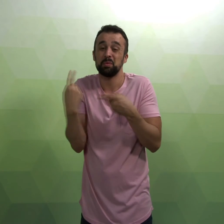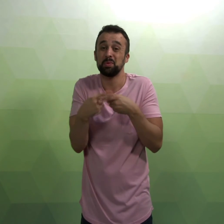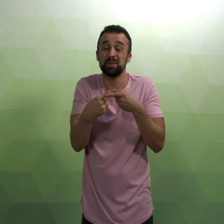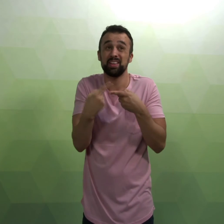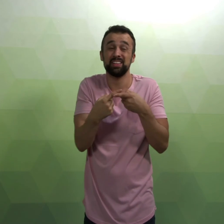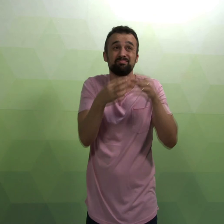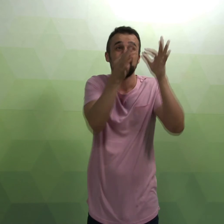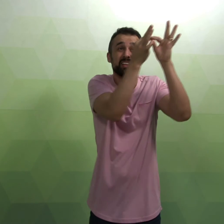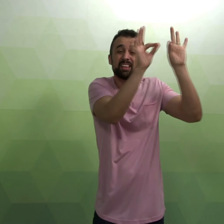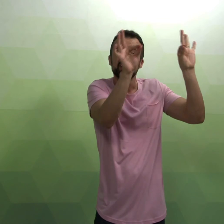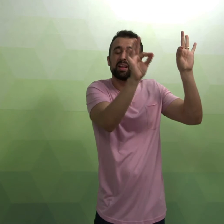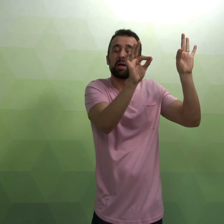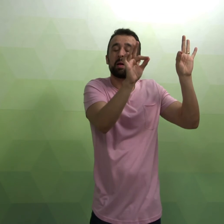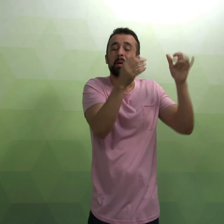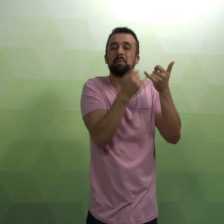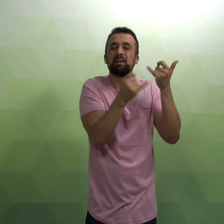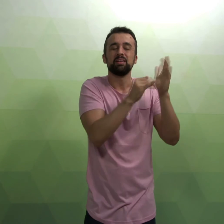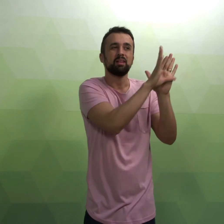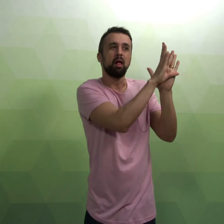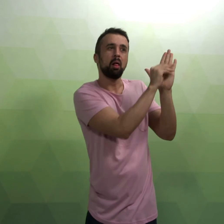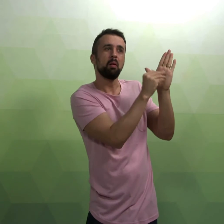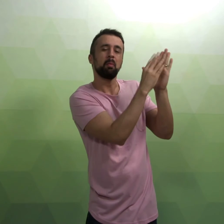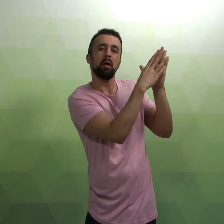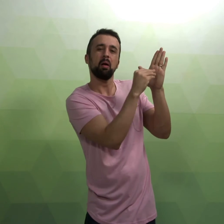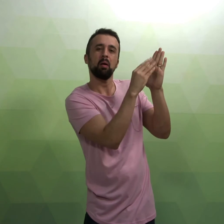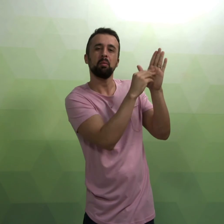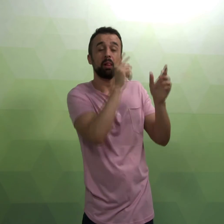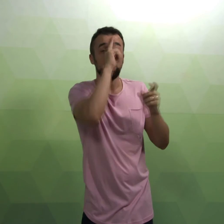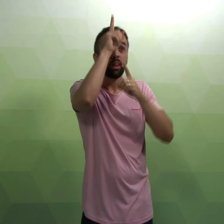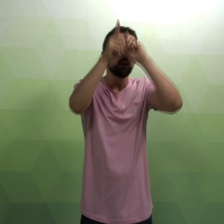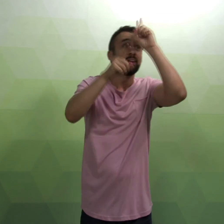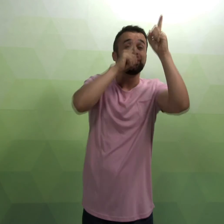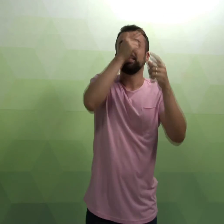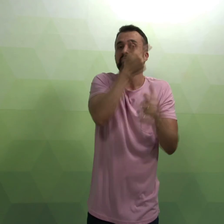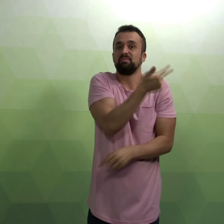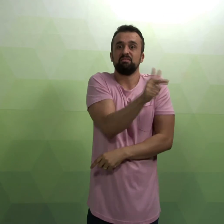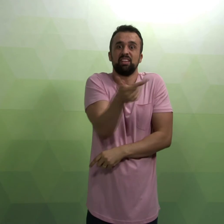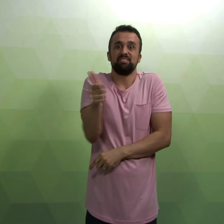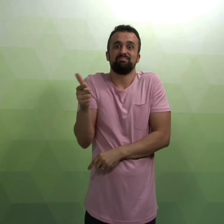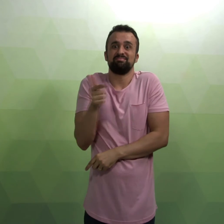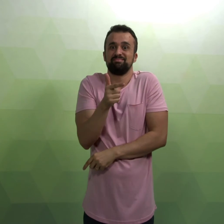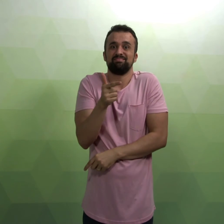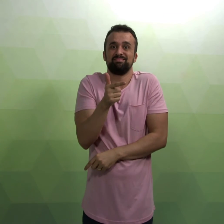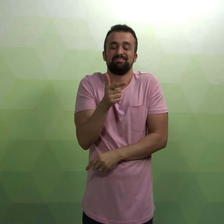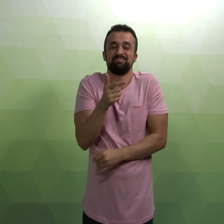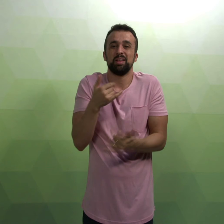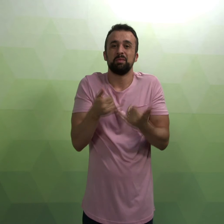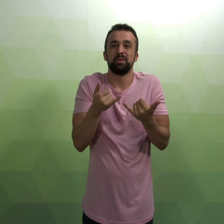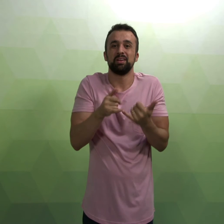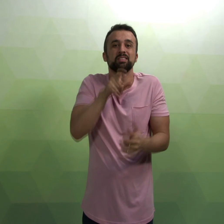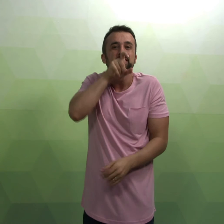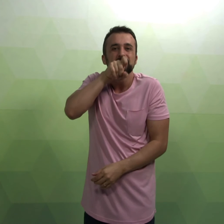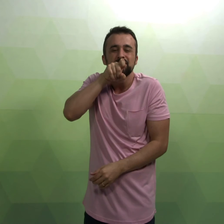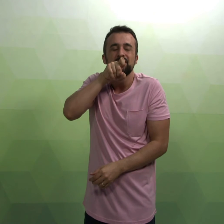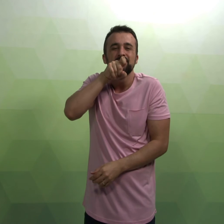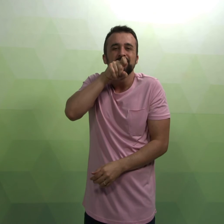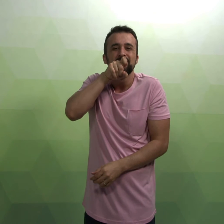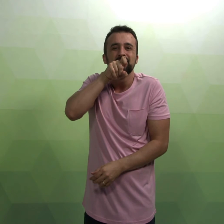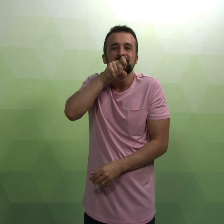Não é produtivo, porque as sentenças parecem cópias, sem criatividade linguística.